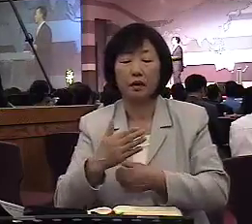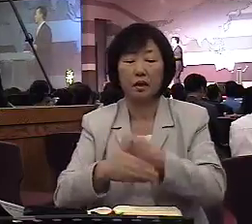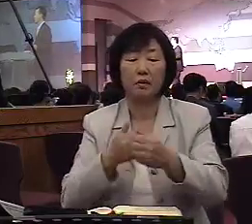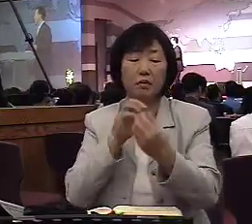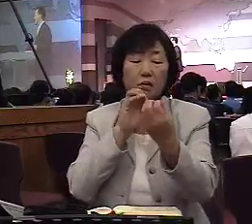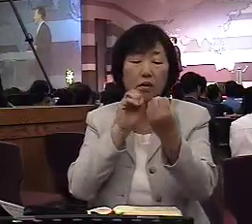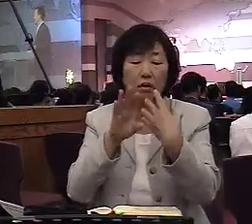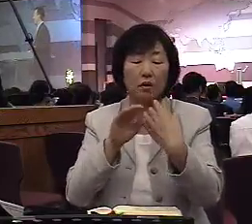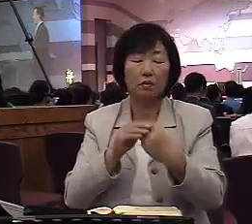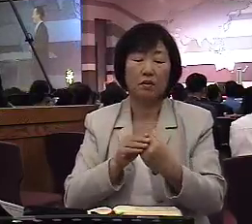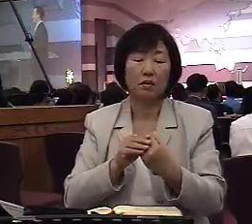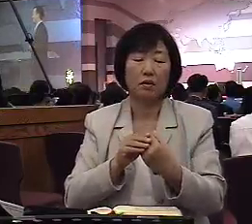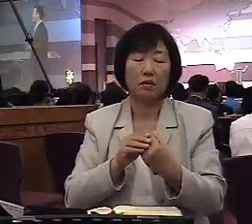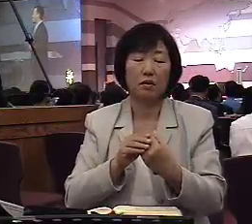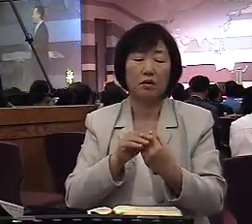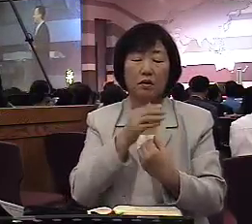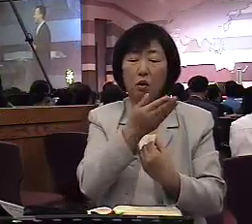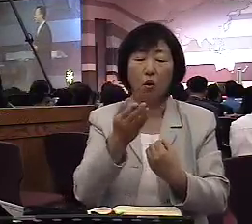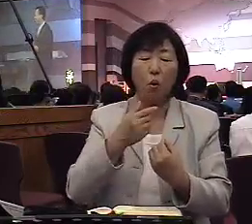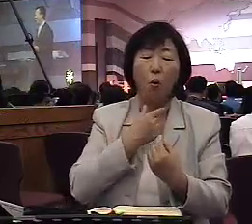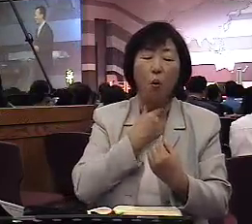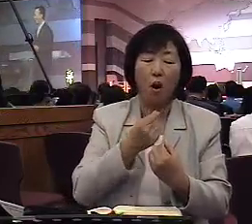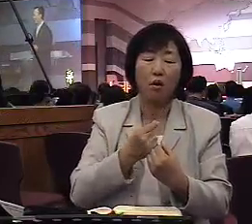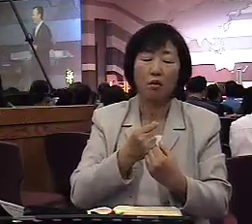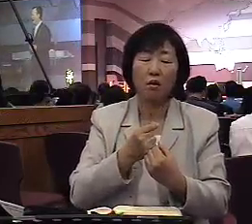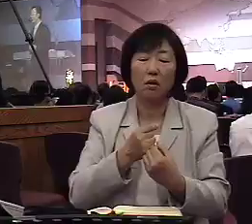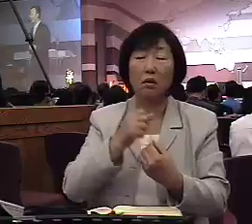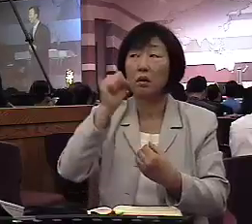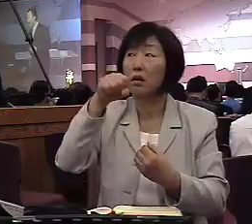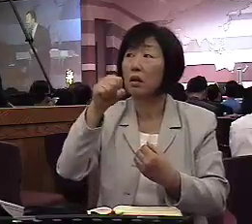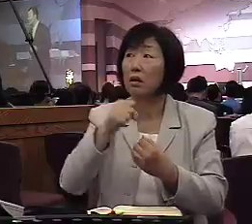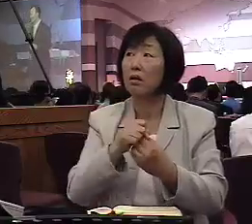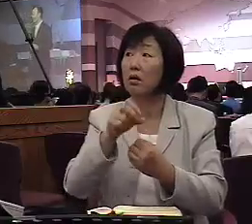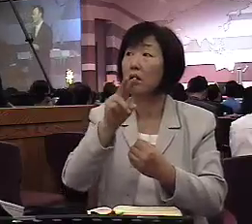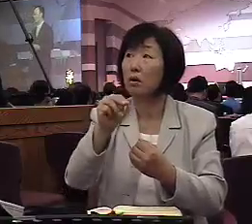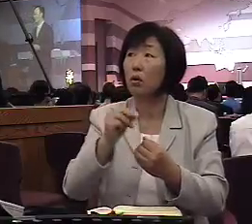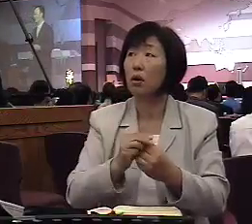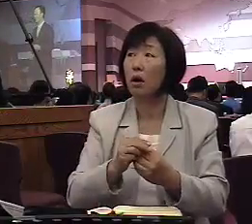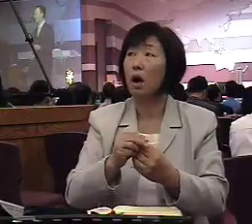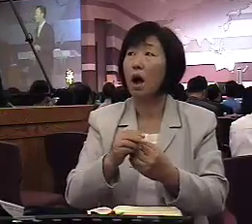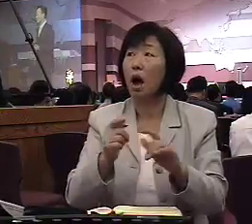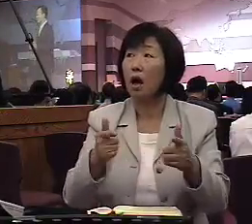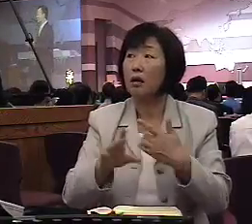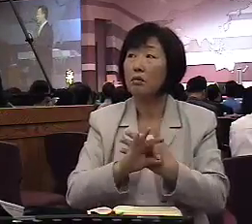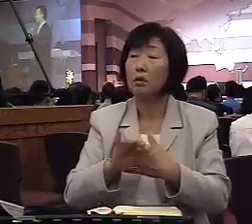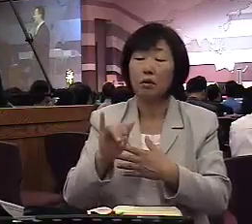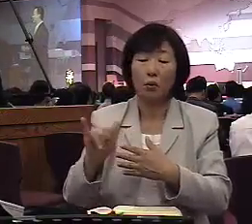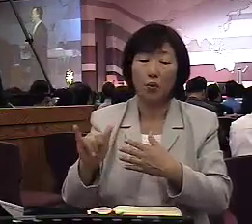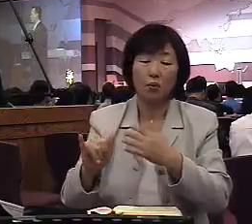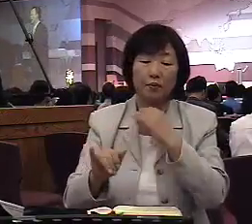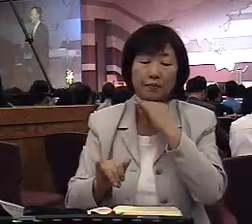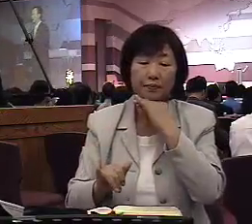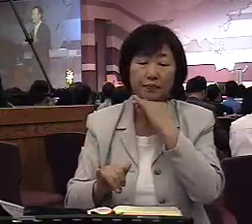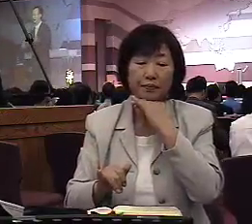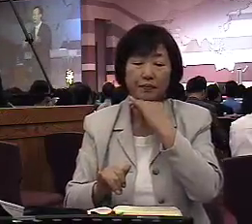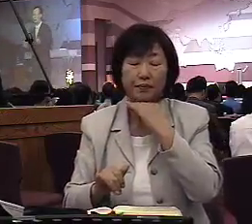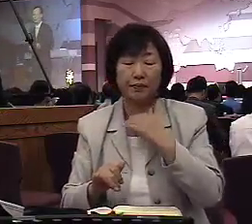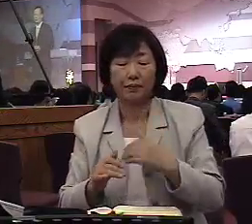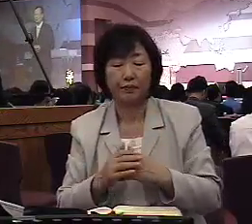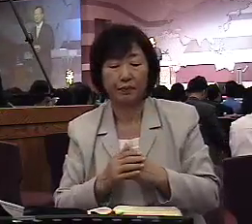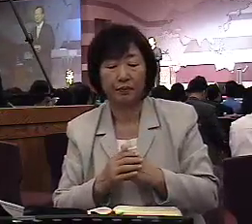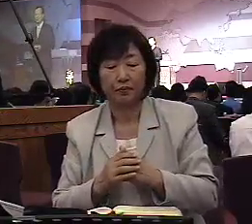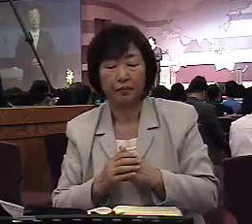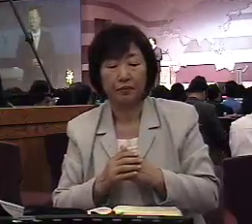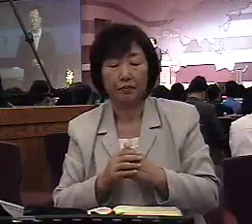너가 원하는 대로 예수가 아니고 너였고 아니면 웨이시라고, 그것이 응답이 아니라고 말하는 게 말이